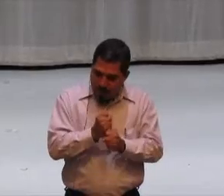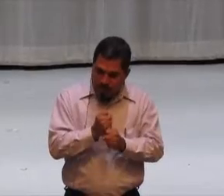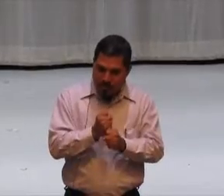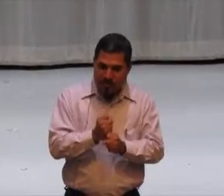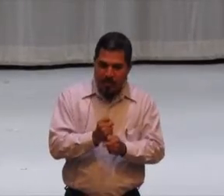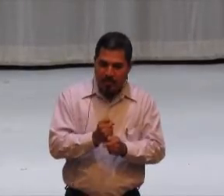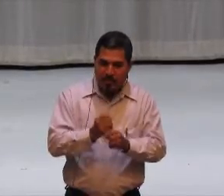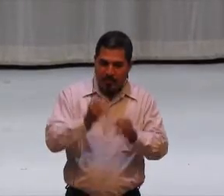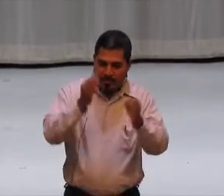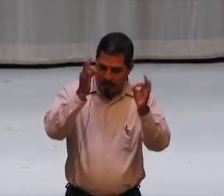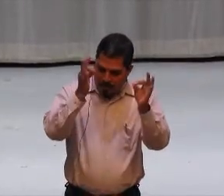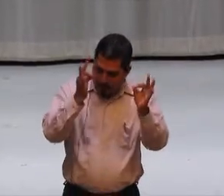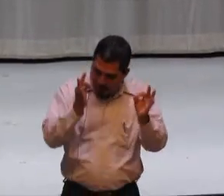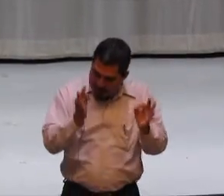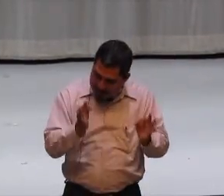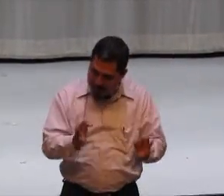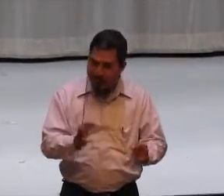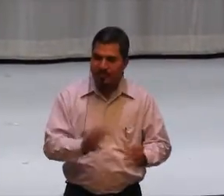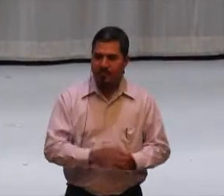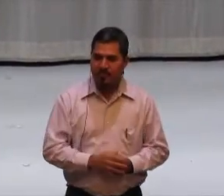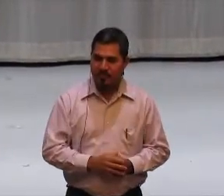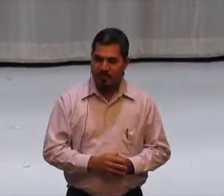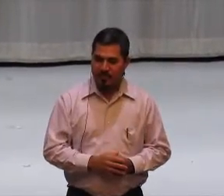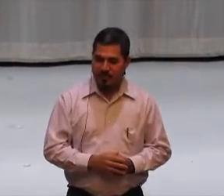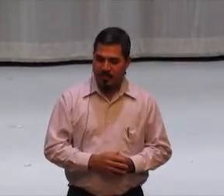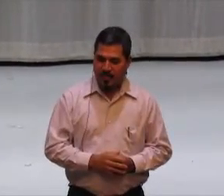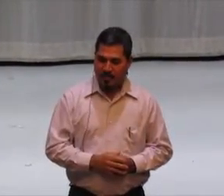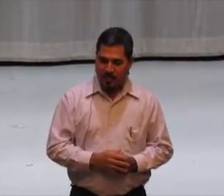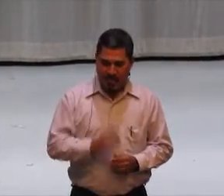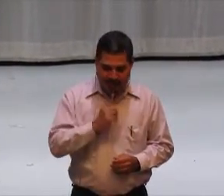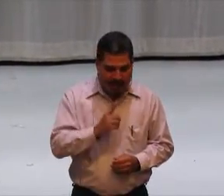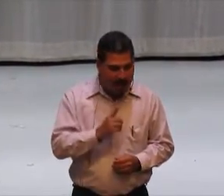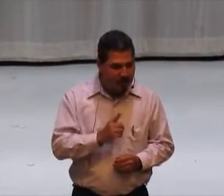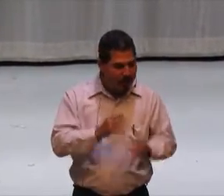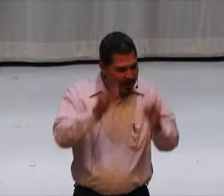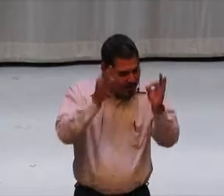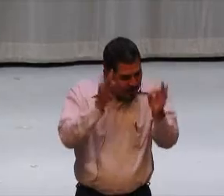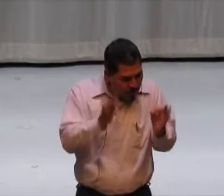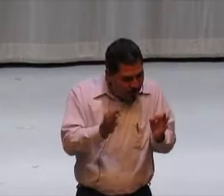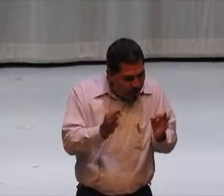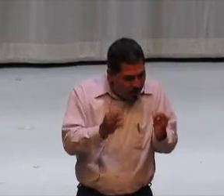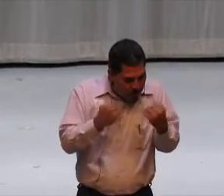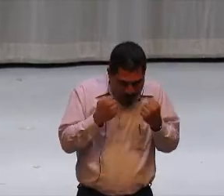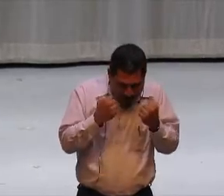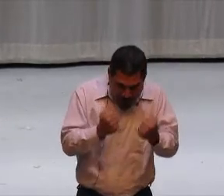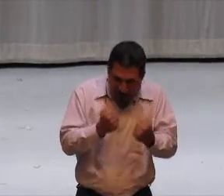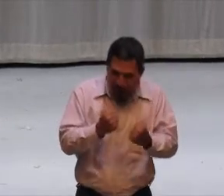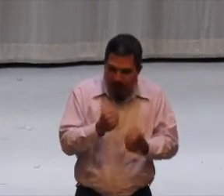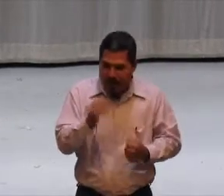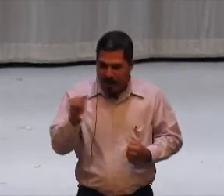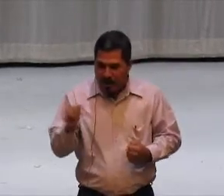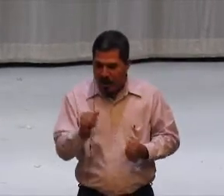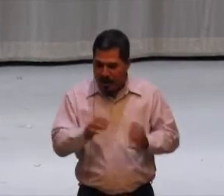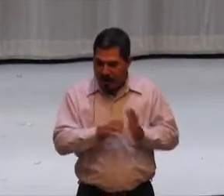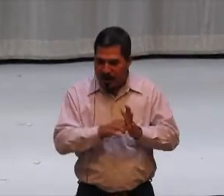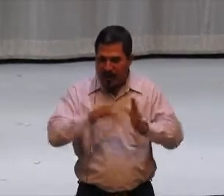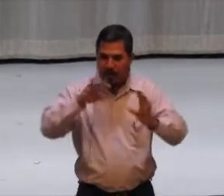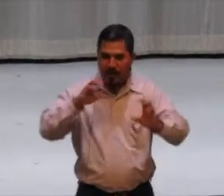tomemos una decisión. Y que sea una decisión firme, igual que el ejemplo de